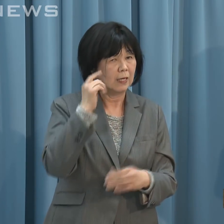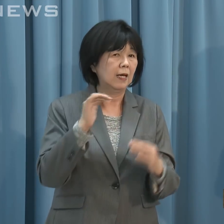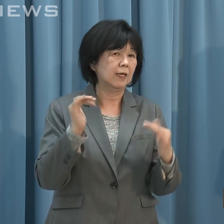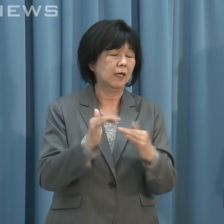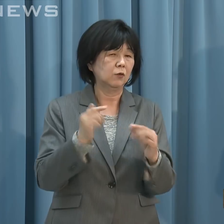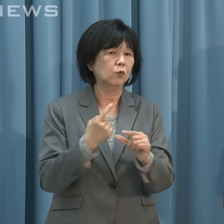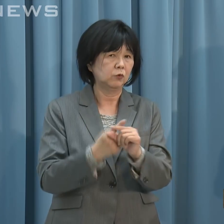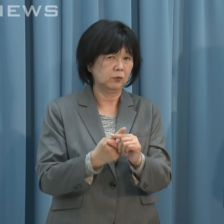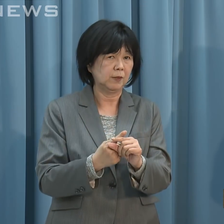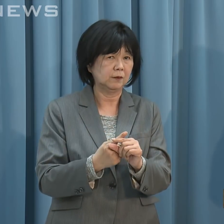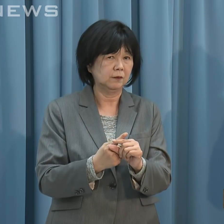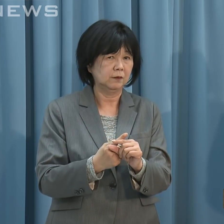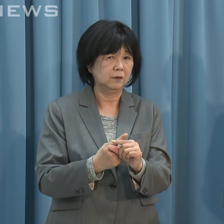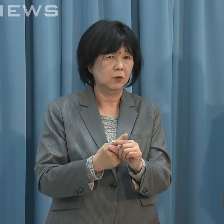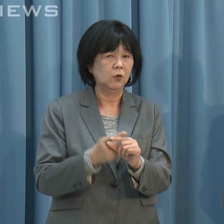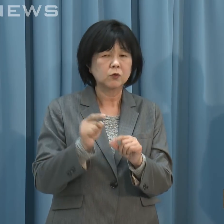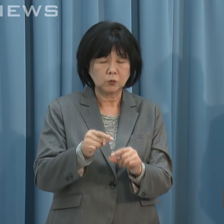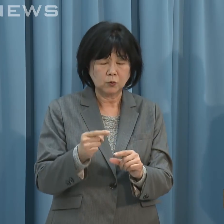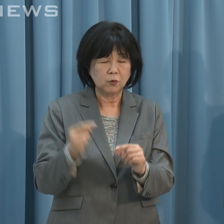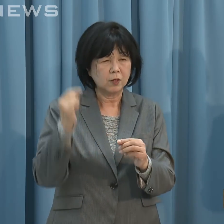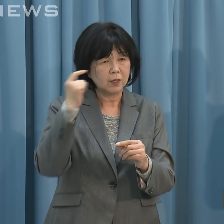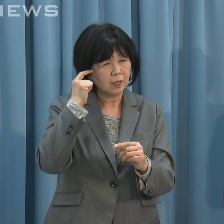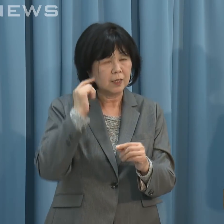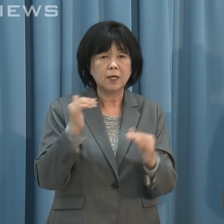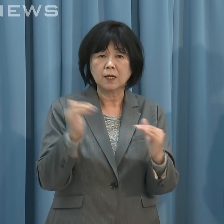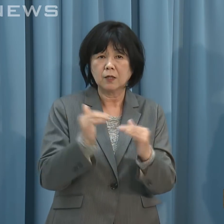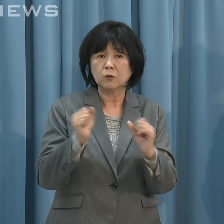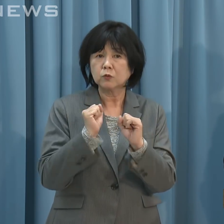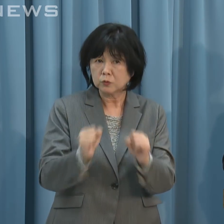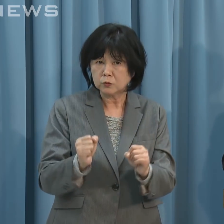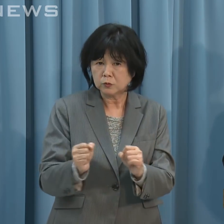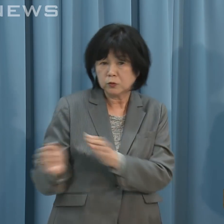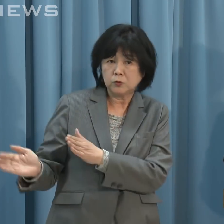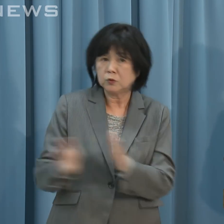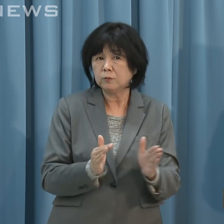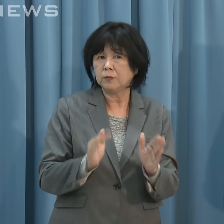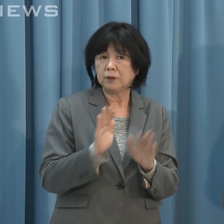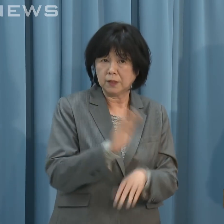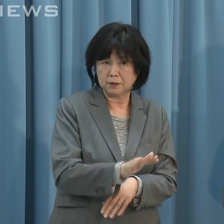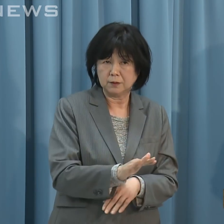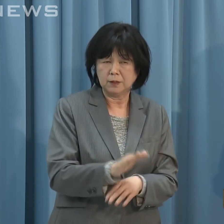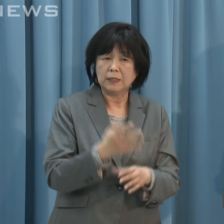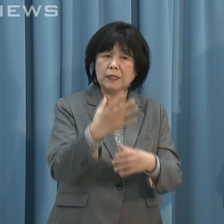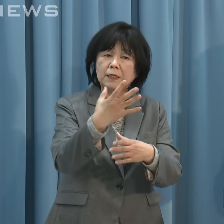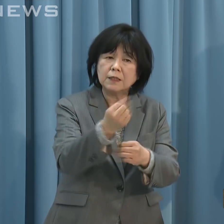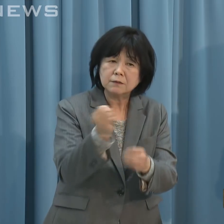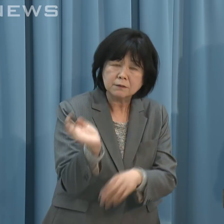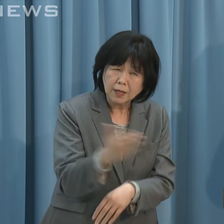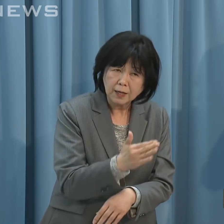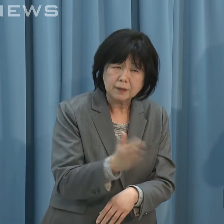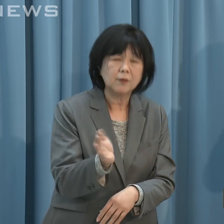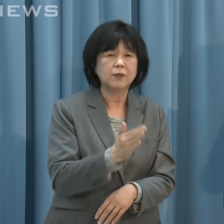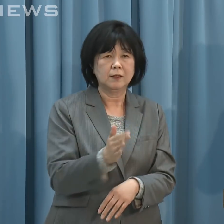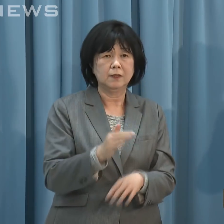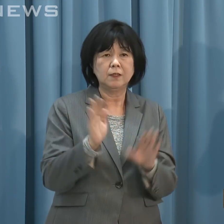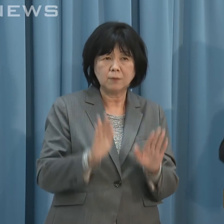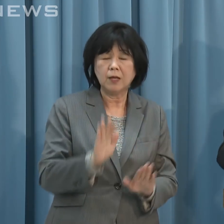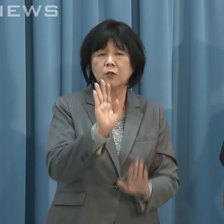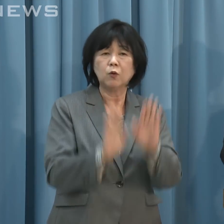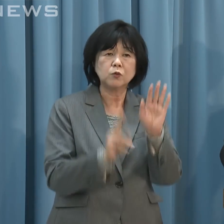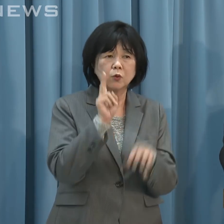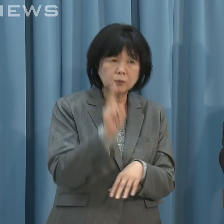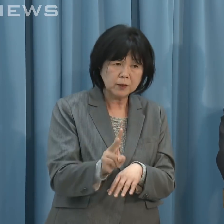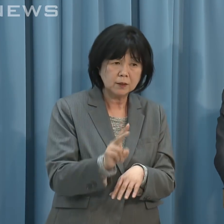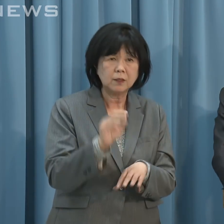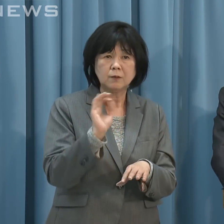その準備をしておくと、だからいつからというよりはその様子を見れて、急変したら